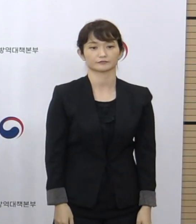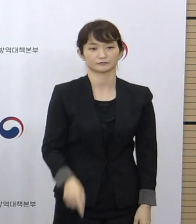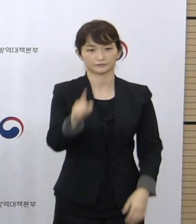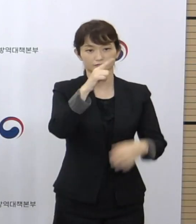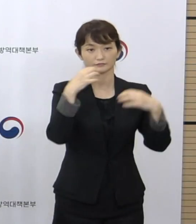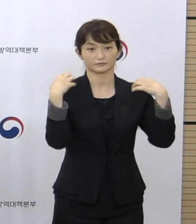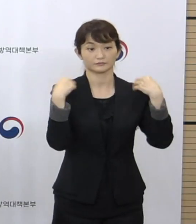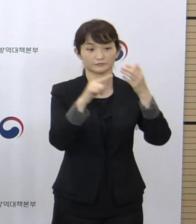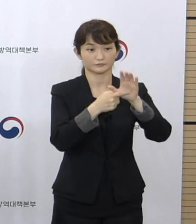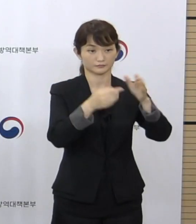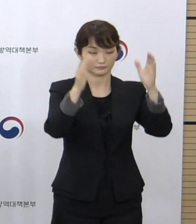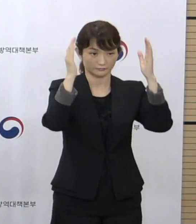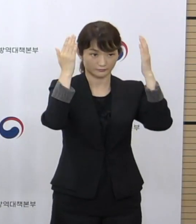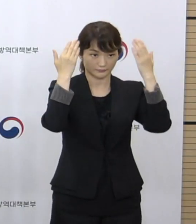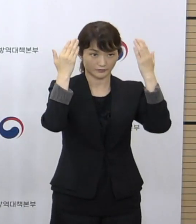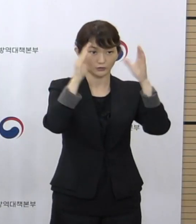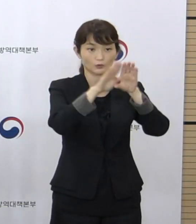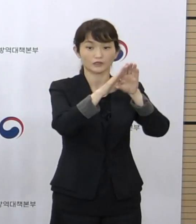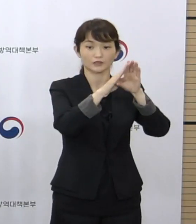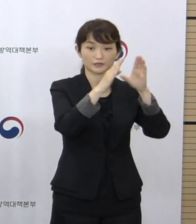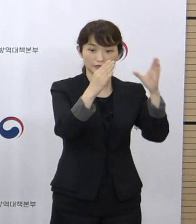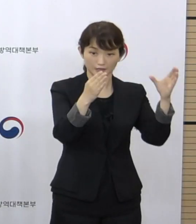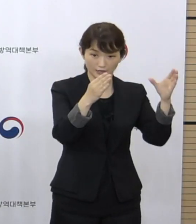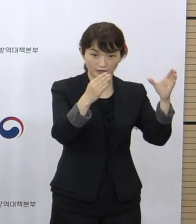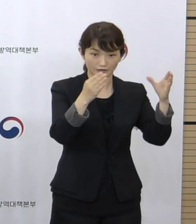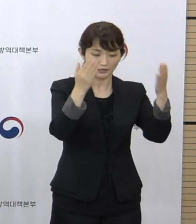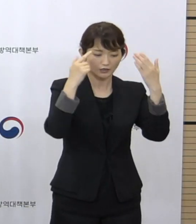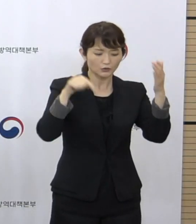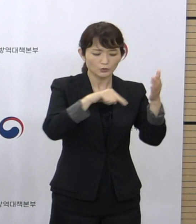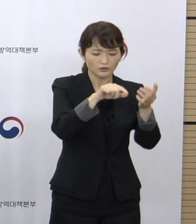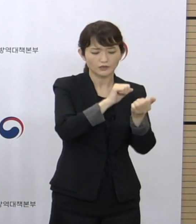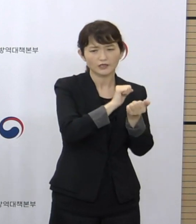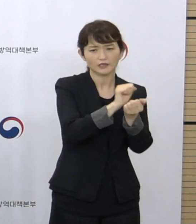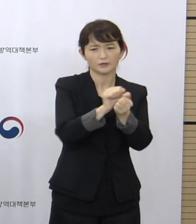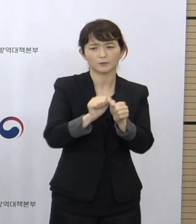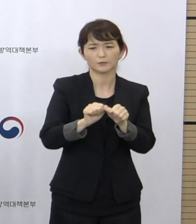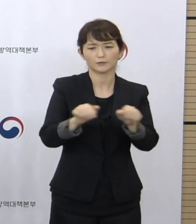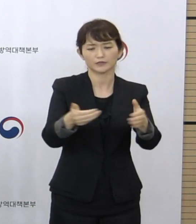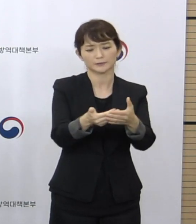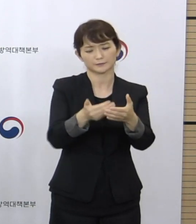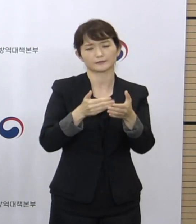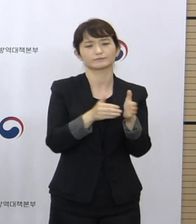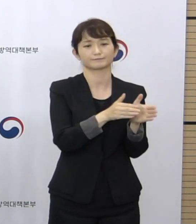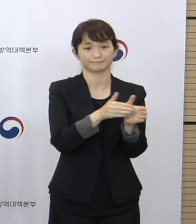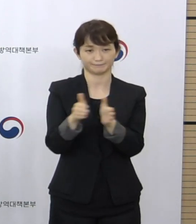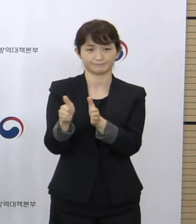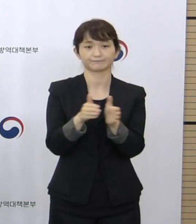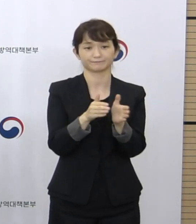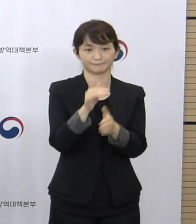정부는 개학에 따른 학교 내의 감염 확산에도 대비하고 있습니다.